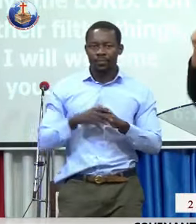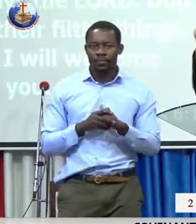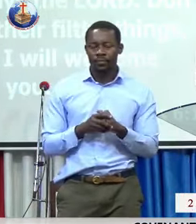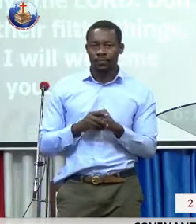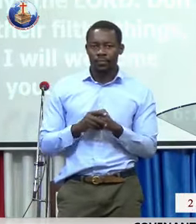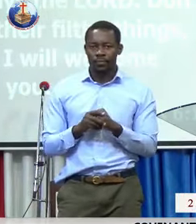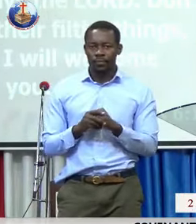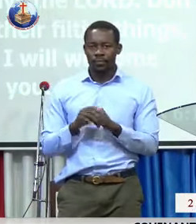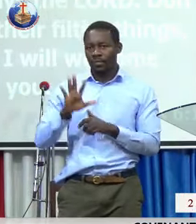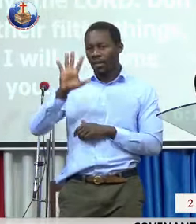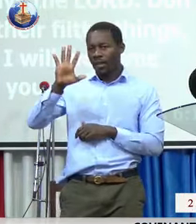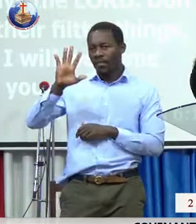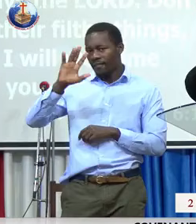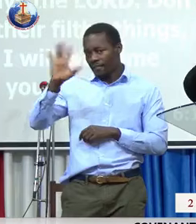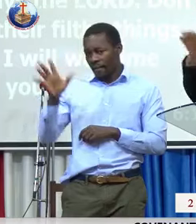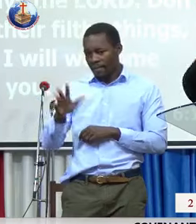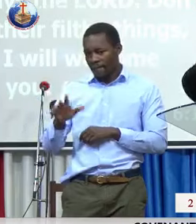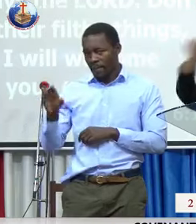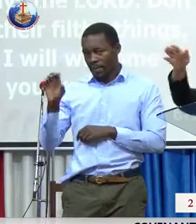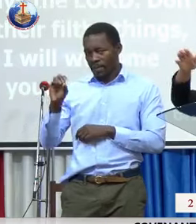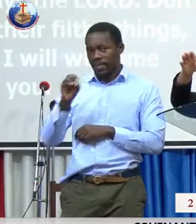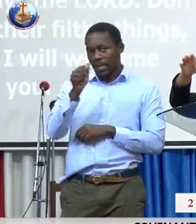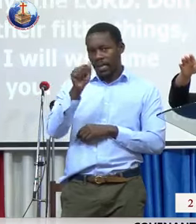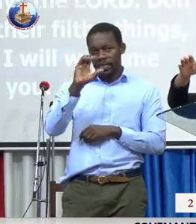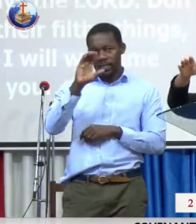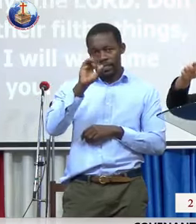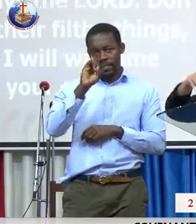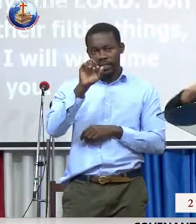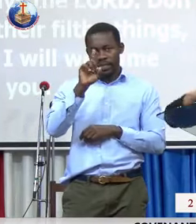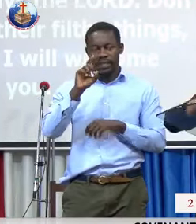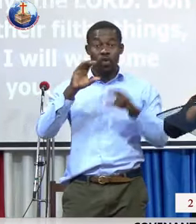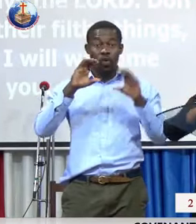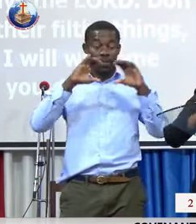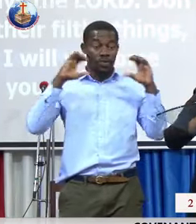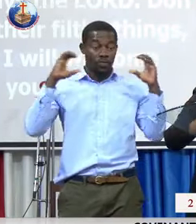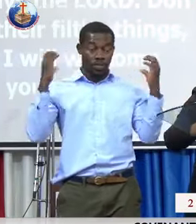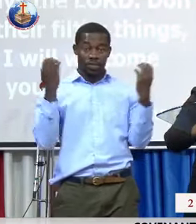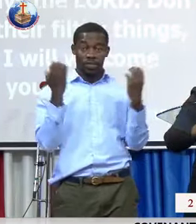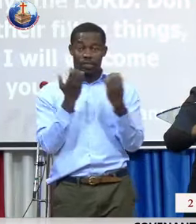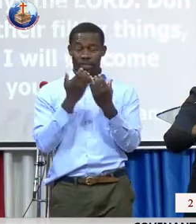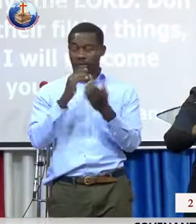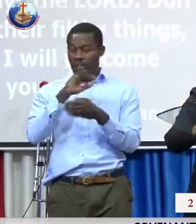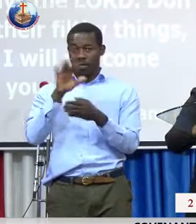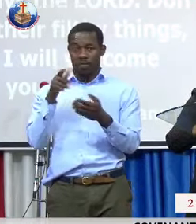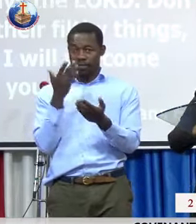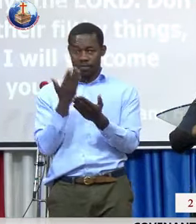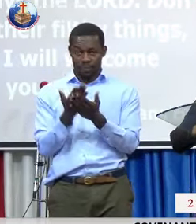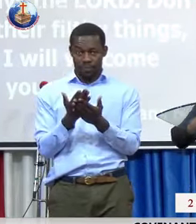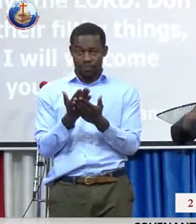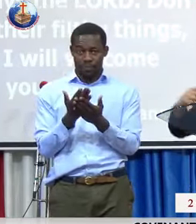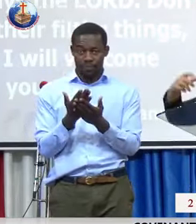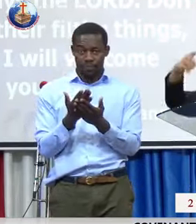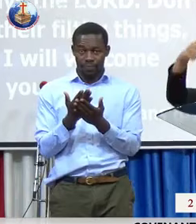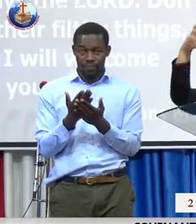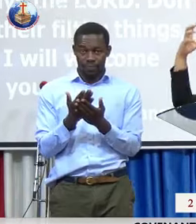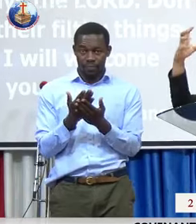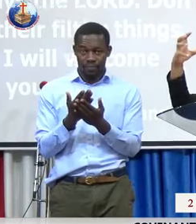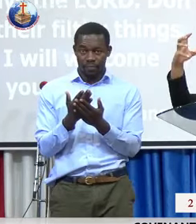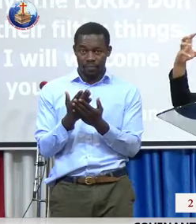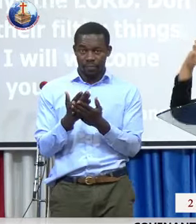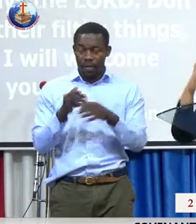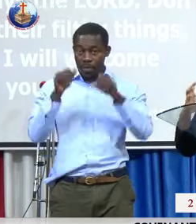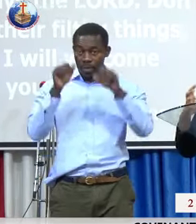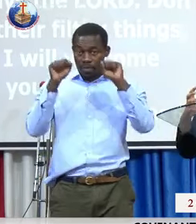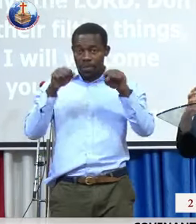if 5% of us in any community anywhere, iwapo asilimia yetu 5 katika jamii yote mahali popote, were actually